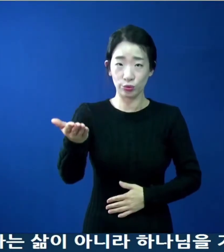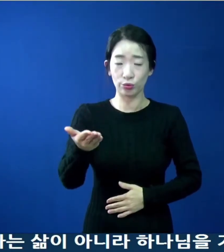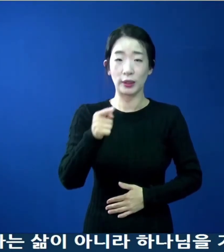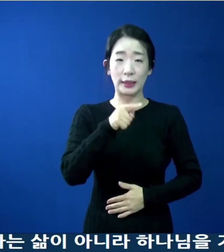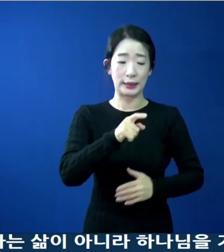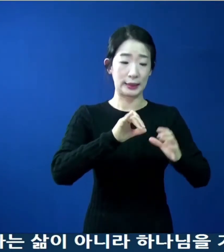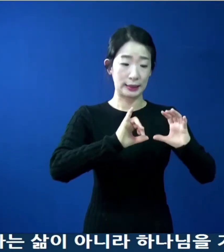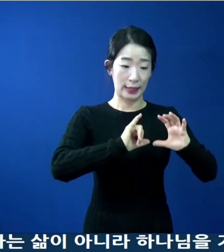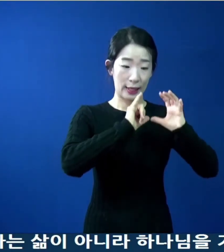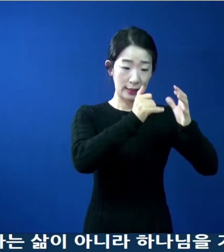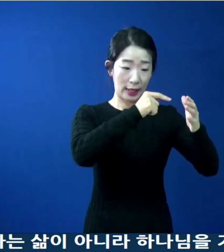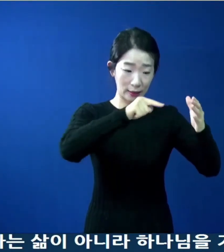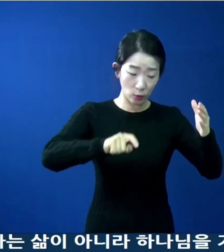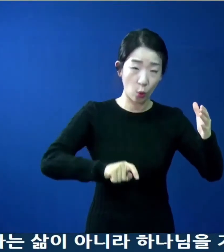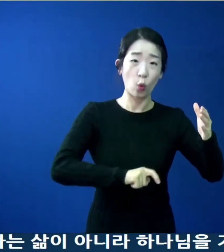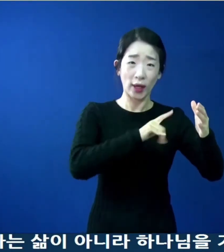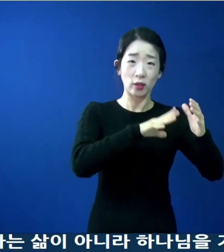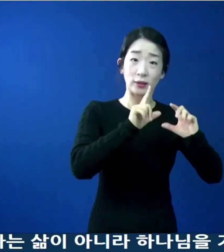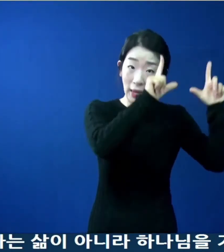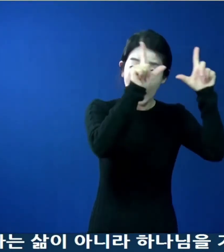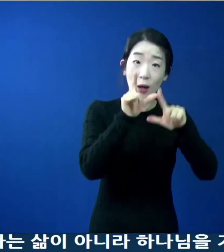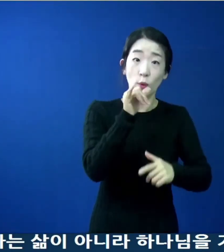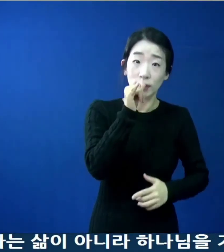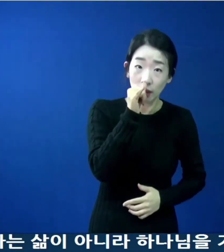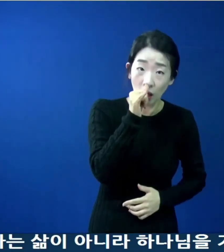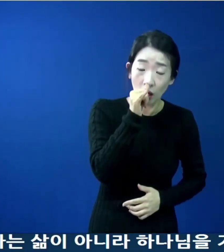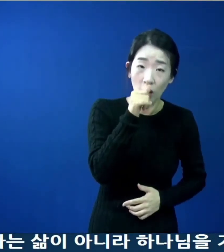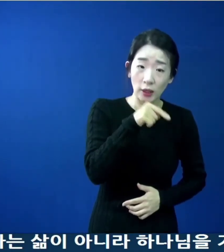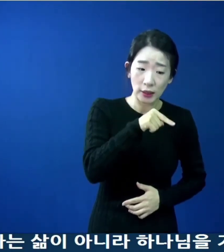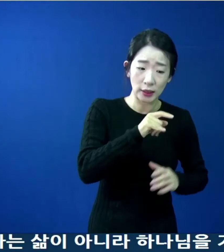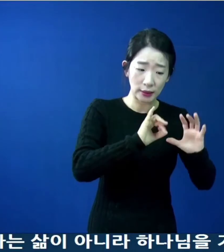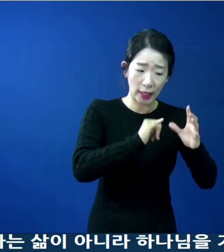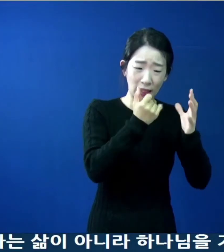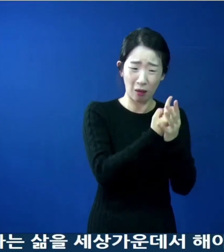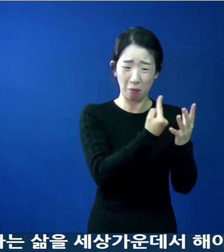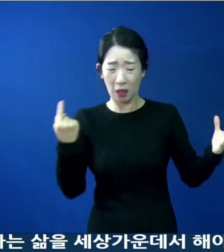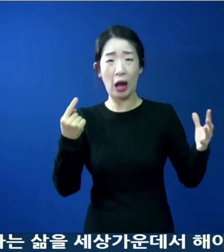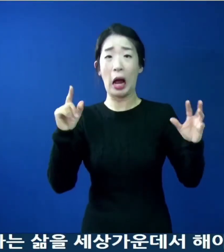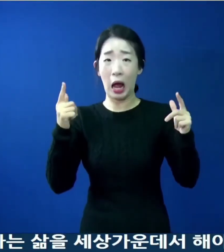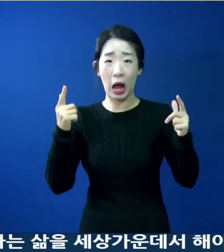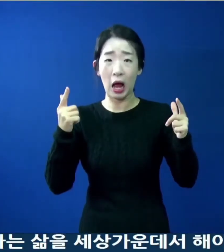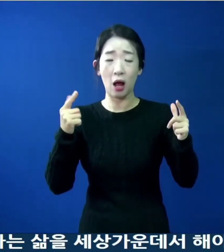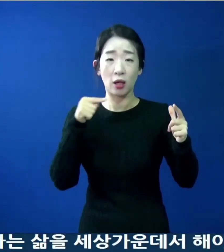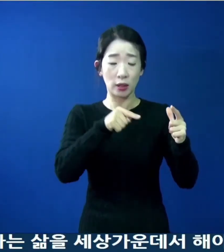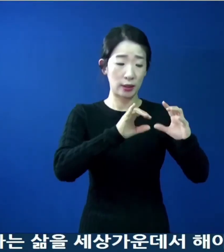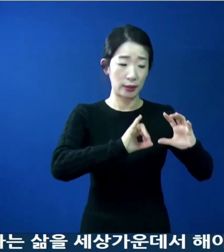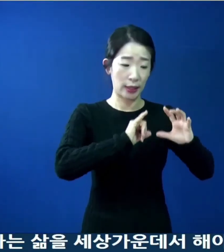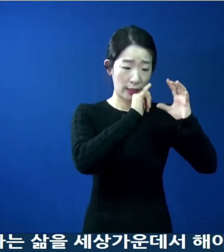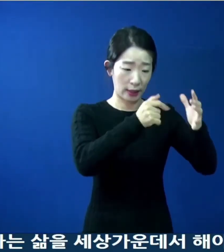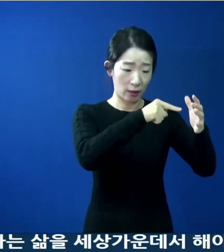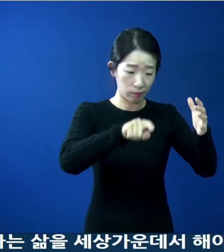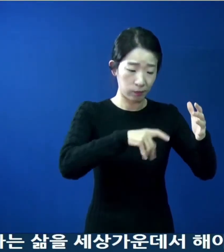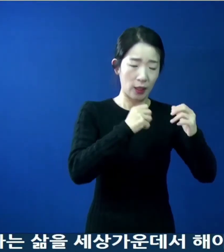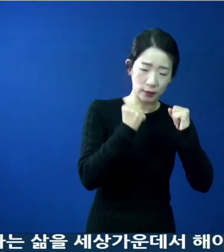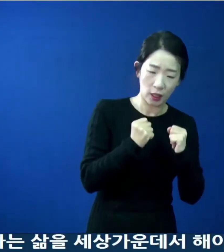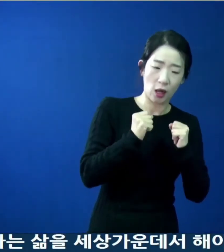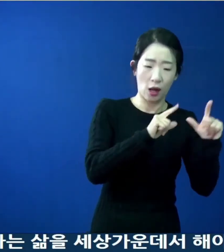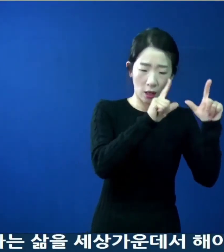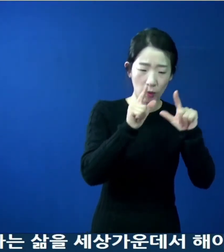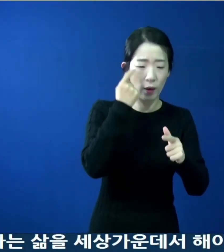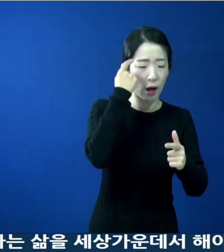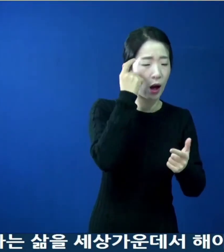세상 속에서 사는 겁니다. 이 세상을 멀리하고 떠나서 사는 게 아니죠. 세상에 살다 보면 세상의 가치가 우리에게 영향을